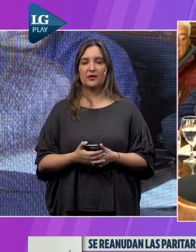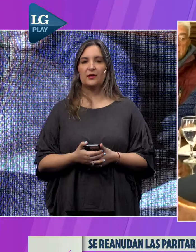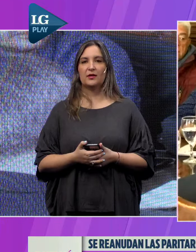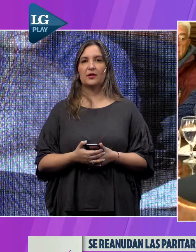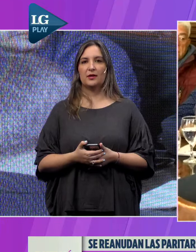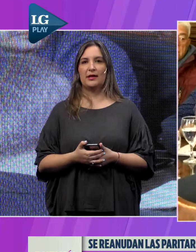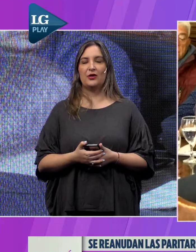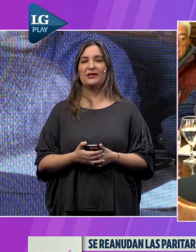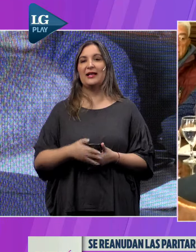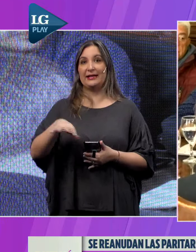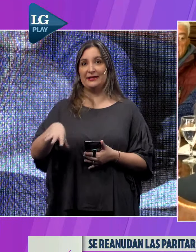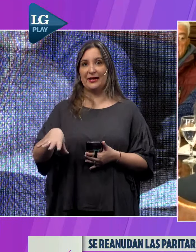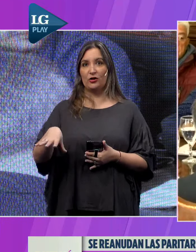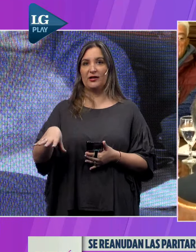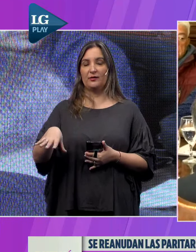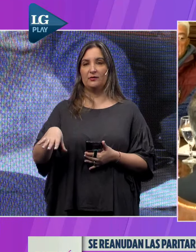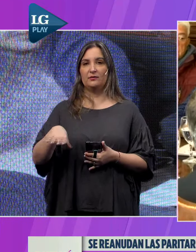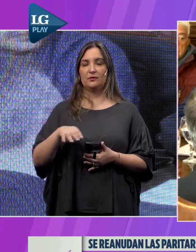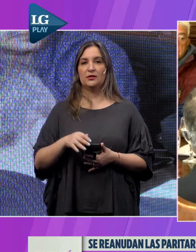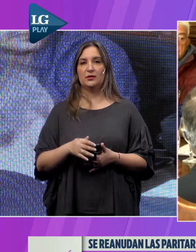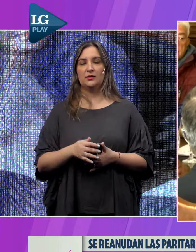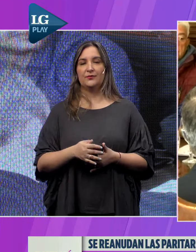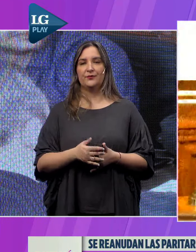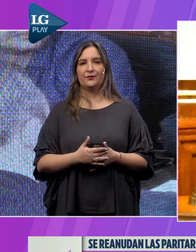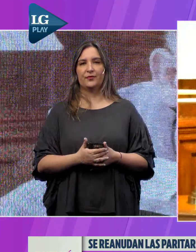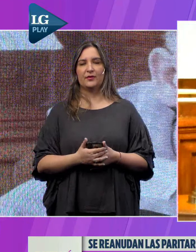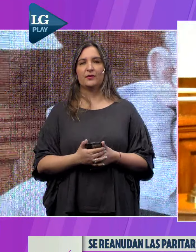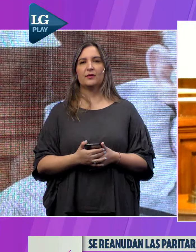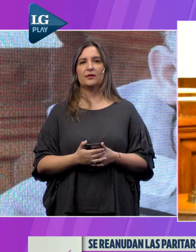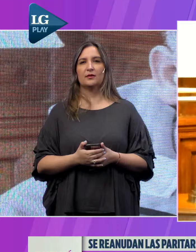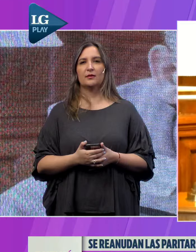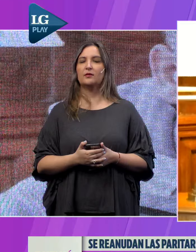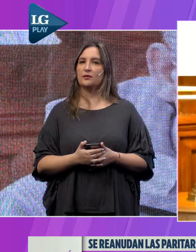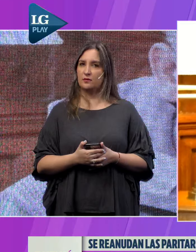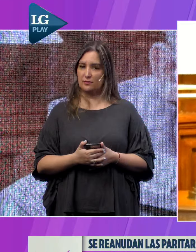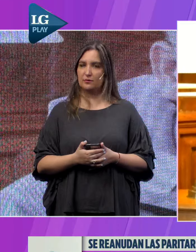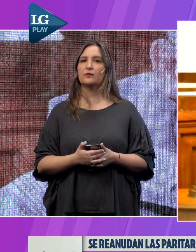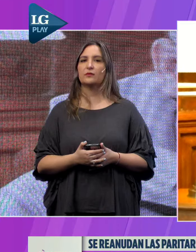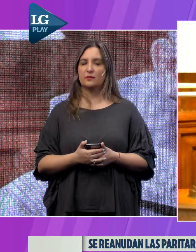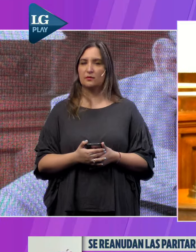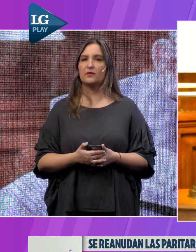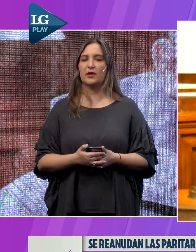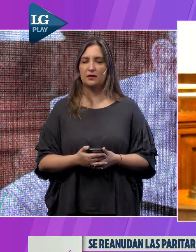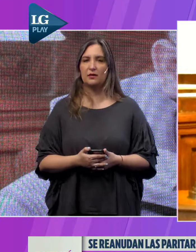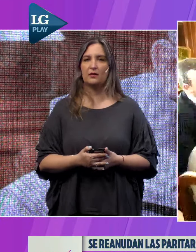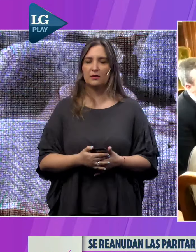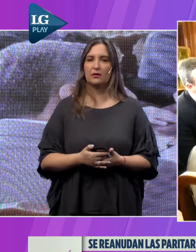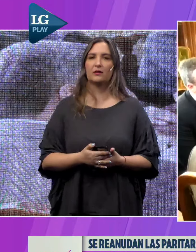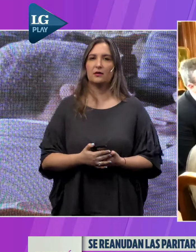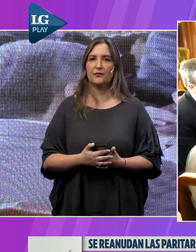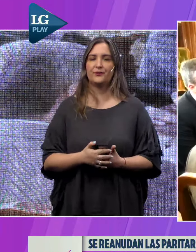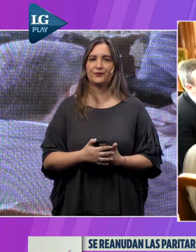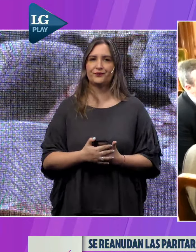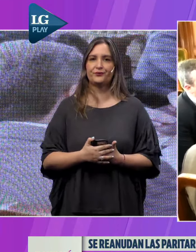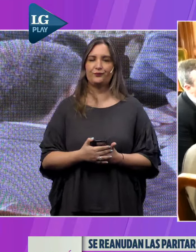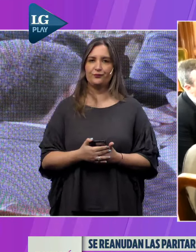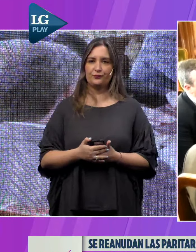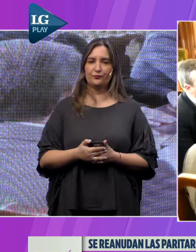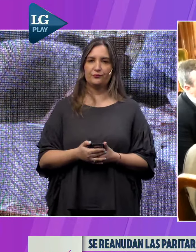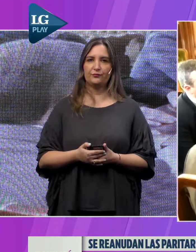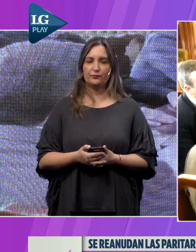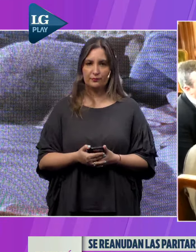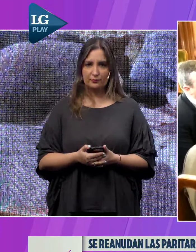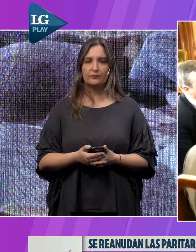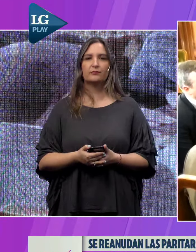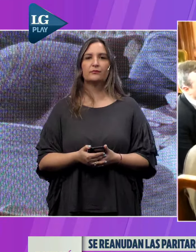del gobernador Ubaldo Jaldo. Claro, esta es la quinta ronda, ¿no? Esta es la quinta en la gestión del gobernador. Sí. Nosotros hemos cerrado